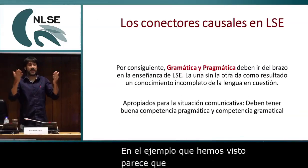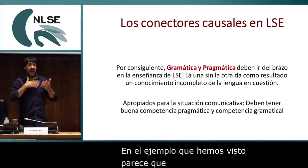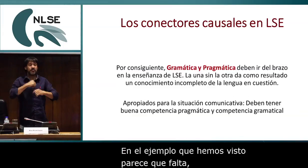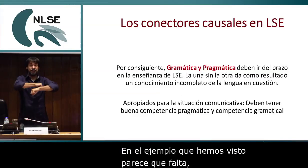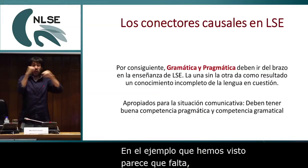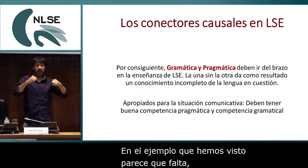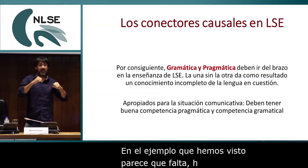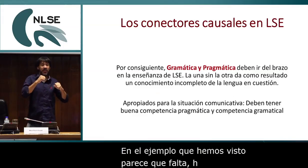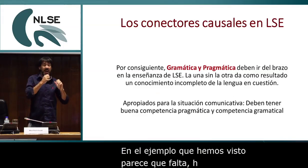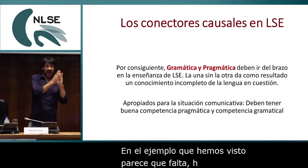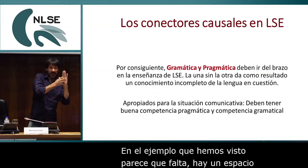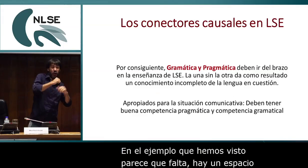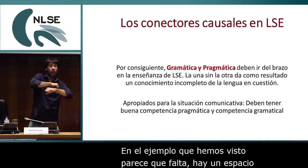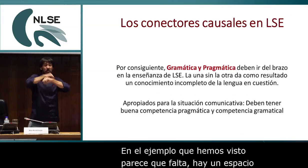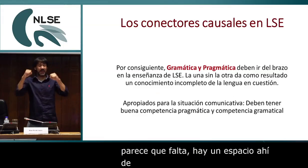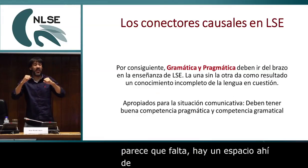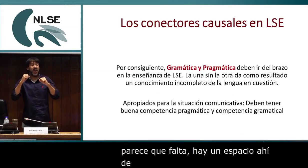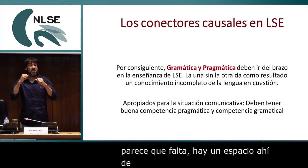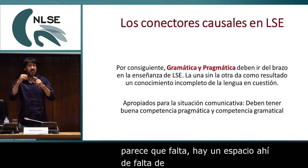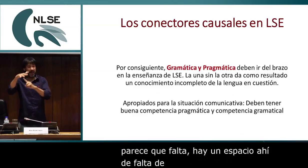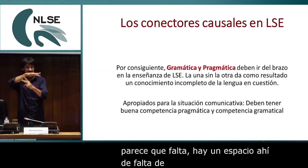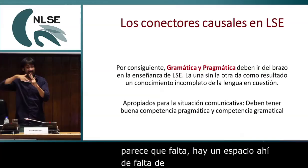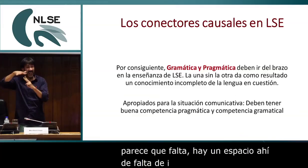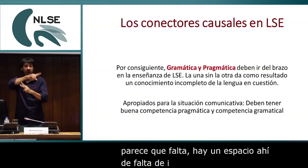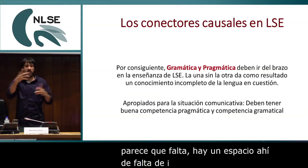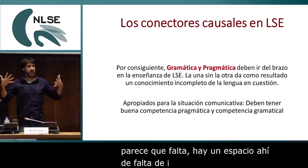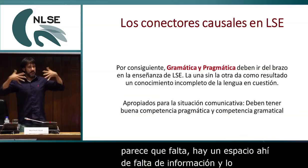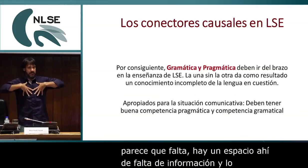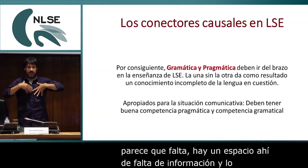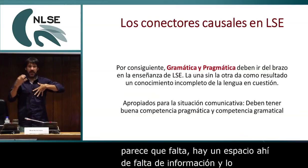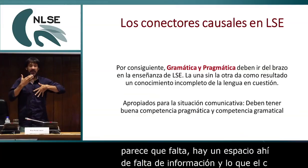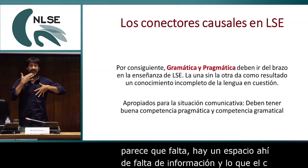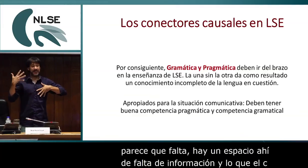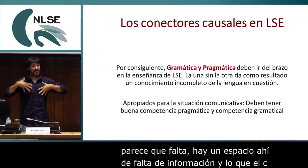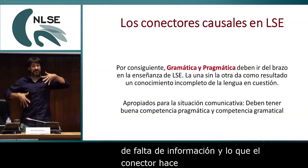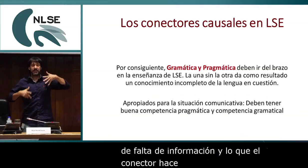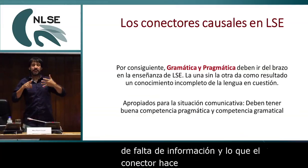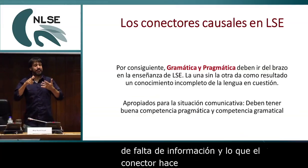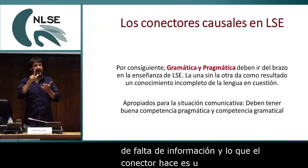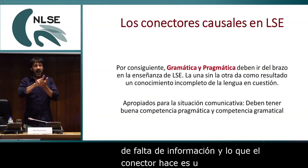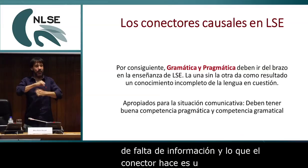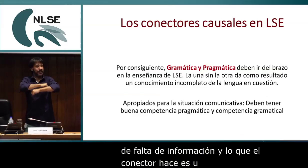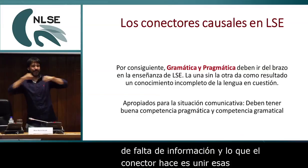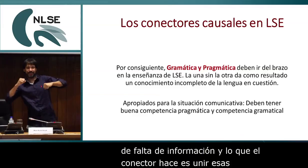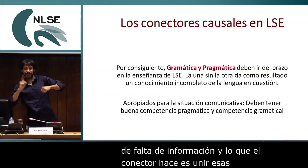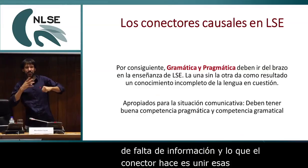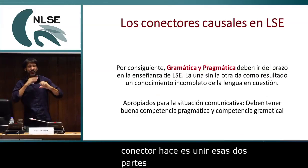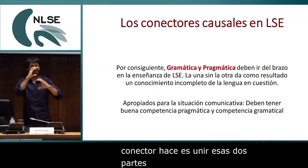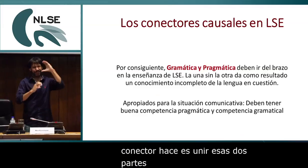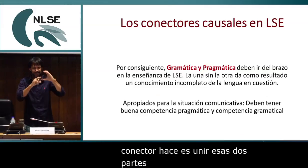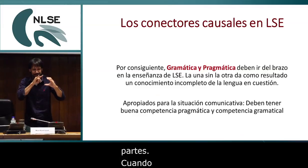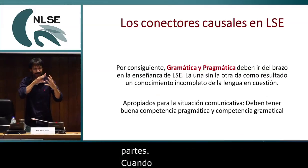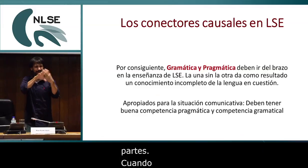es unir esas dos partes. Cuando una persona tiene una competencia, como decía, tanto en la parte gramatical como